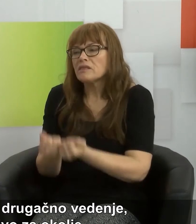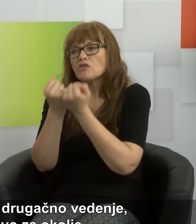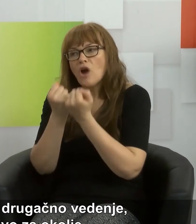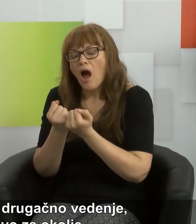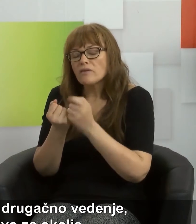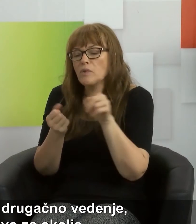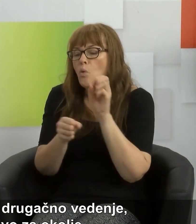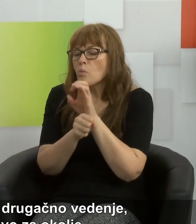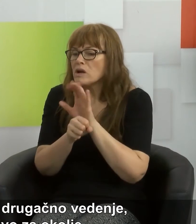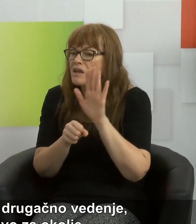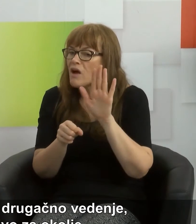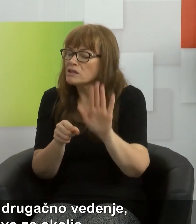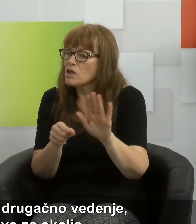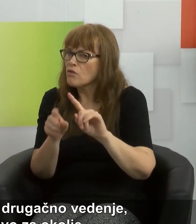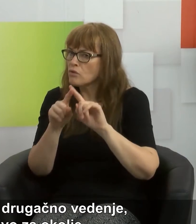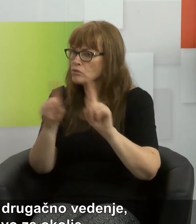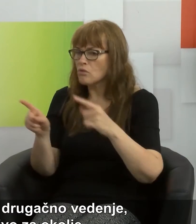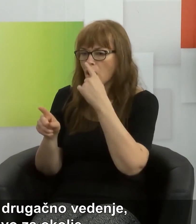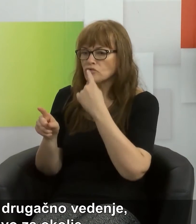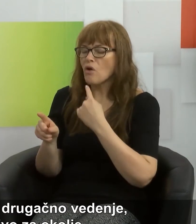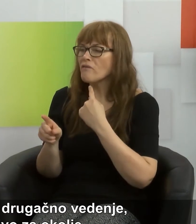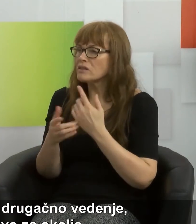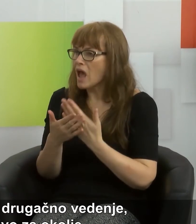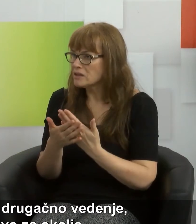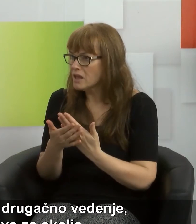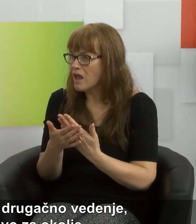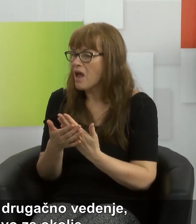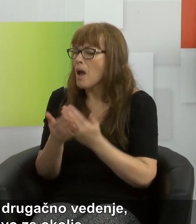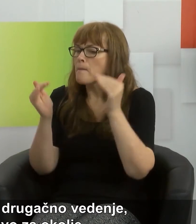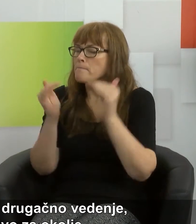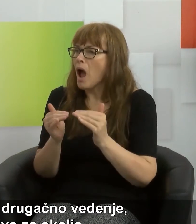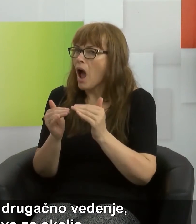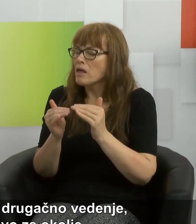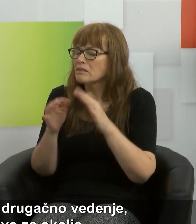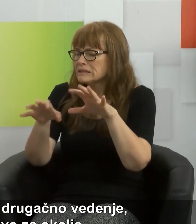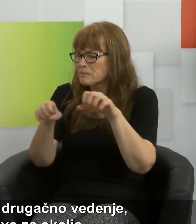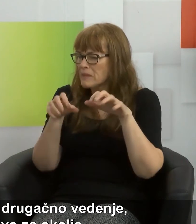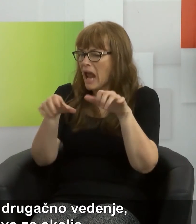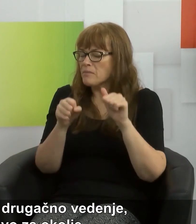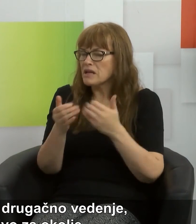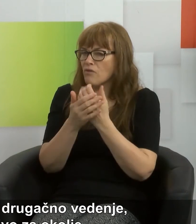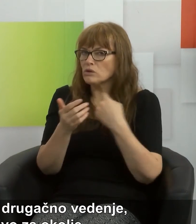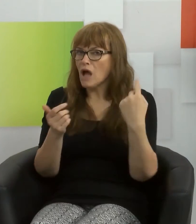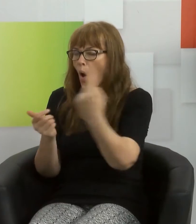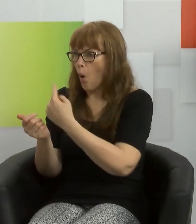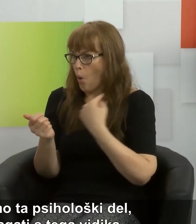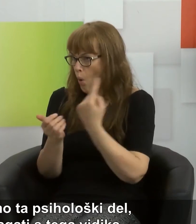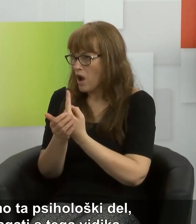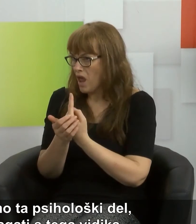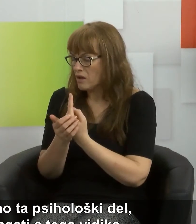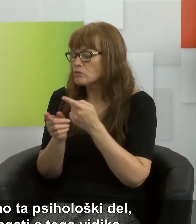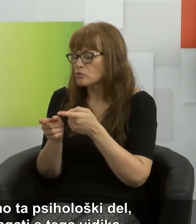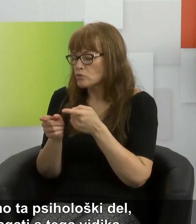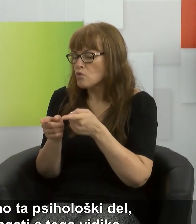kar vpliva na njihovo drugačno vedenje, manj sprejemljivo za okolje. Tukaj